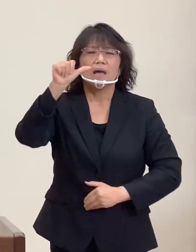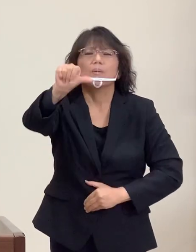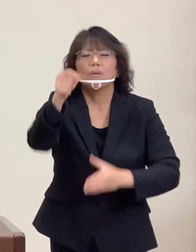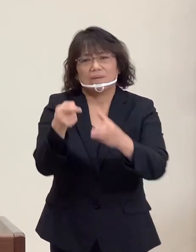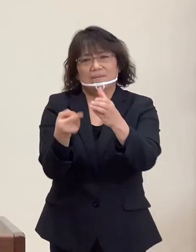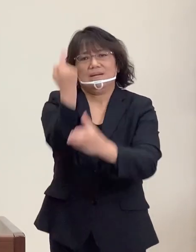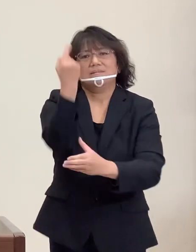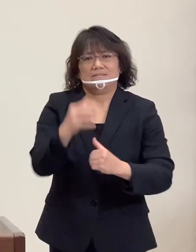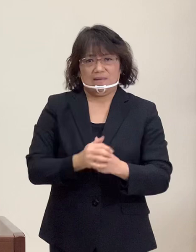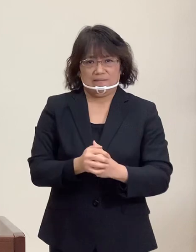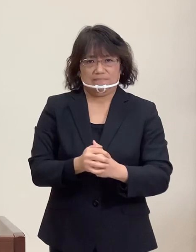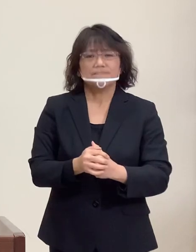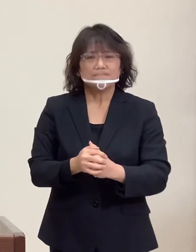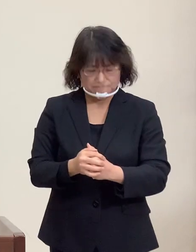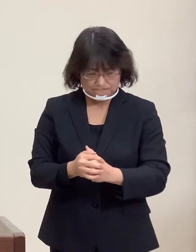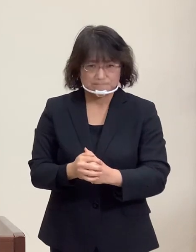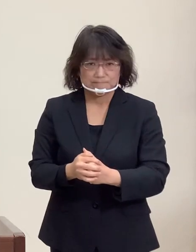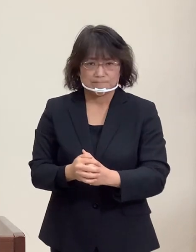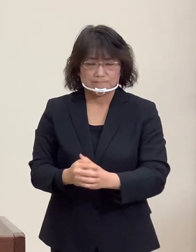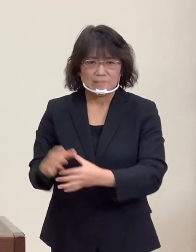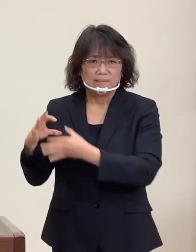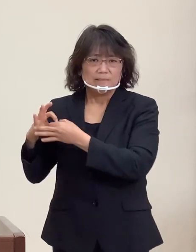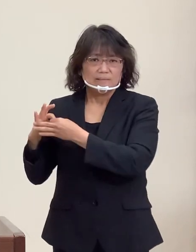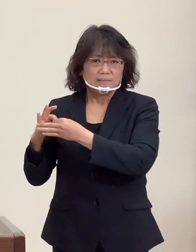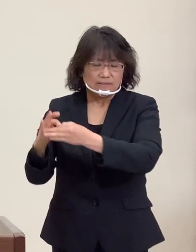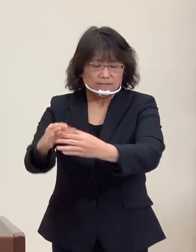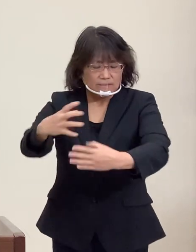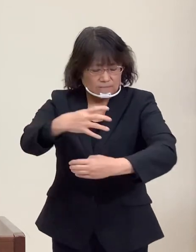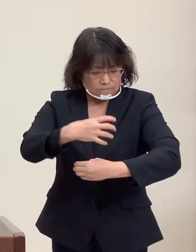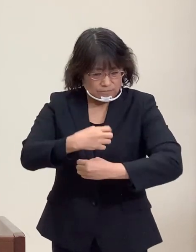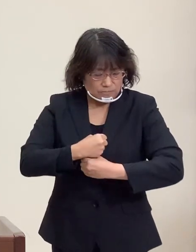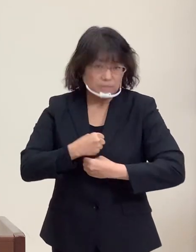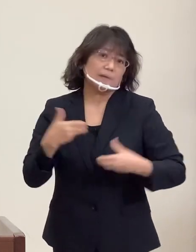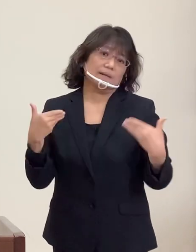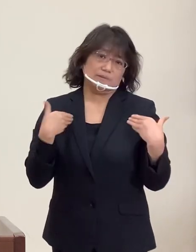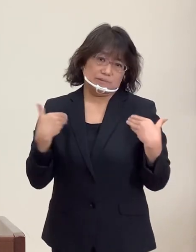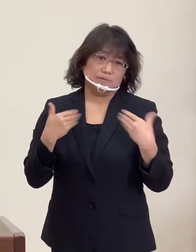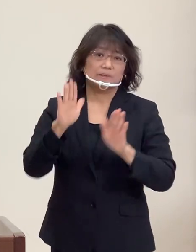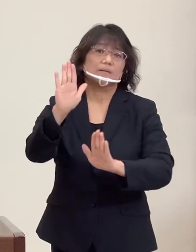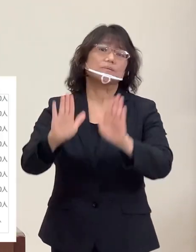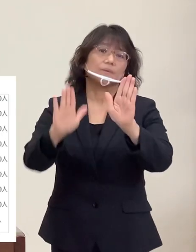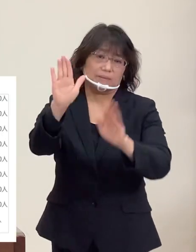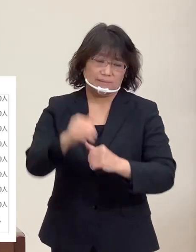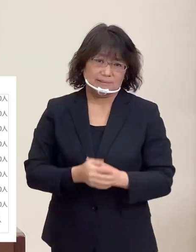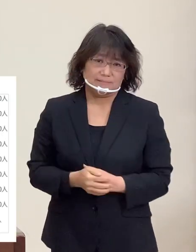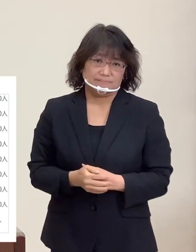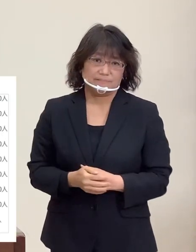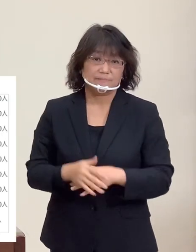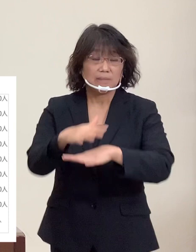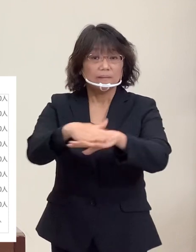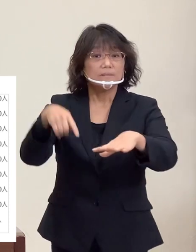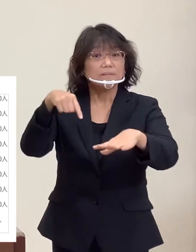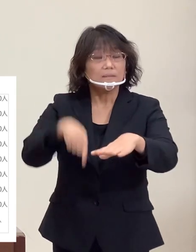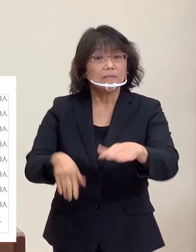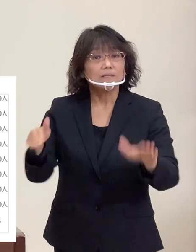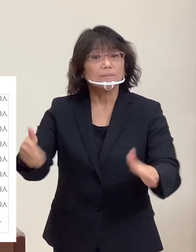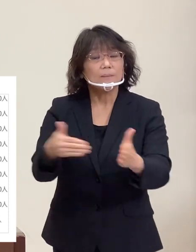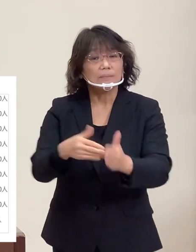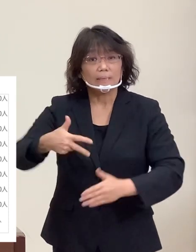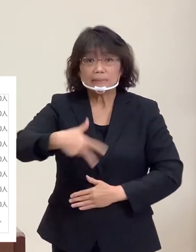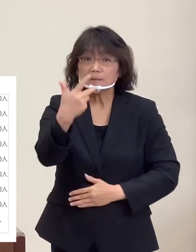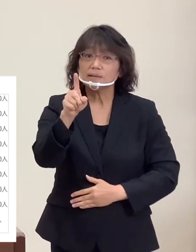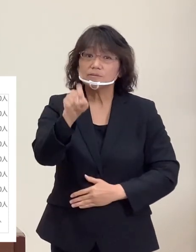おり引き続き安心できない油断できない状況が続いておりますしないでこれまで